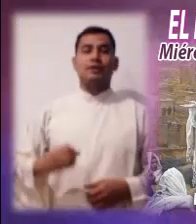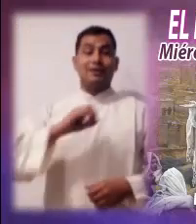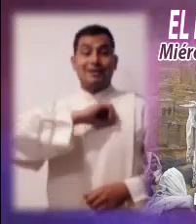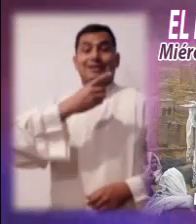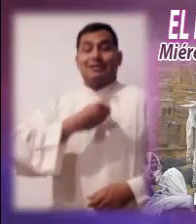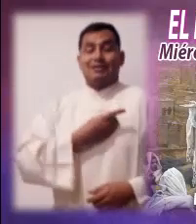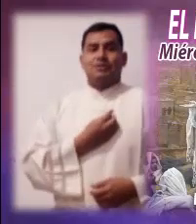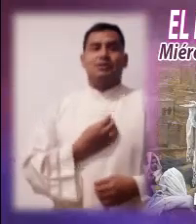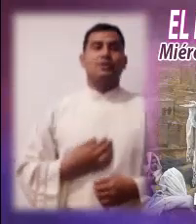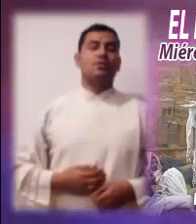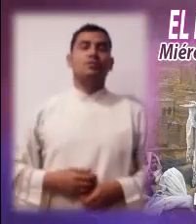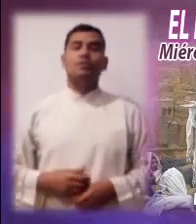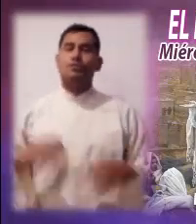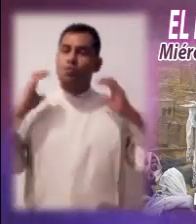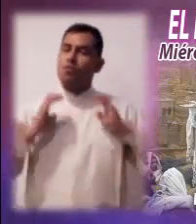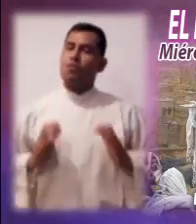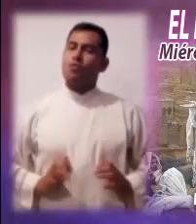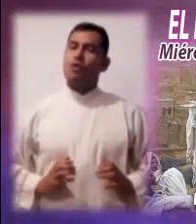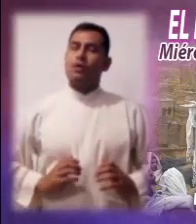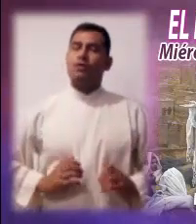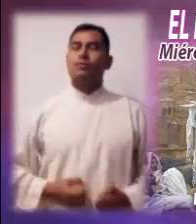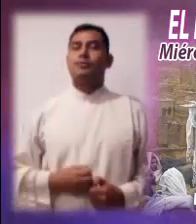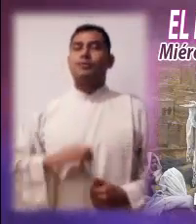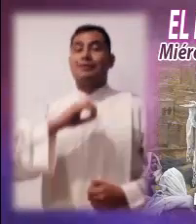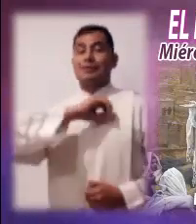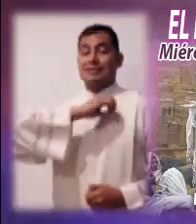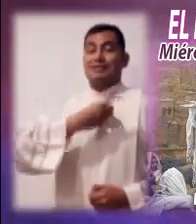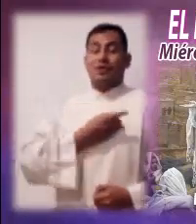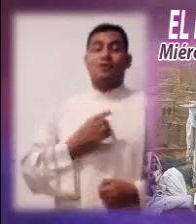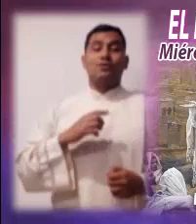los momentos y a todas las circunstancias de la vida.